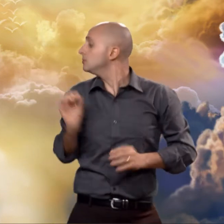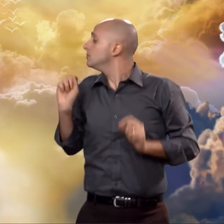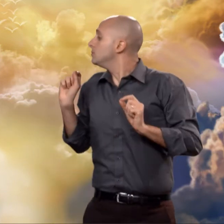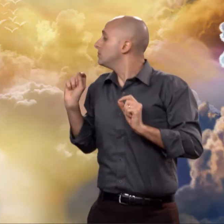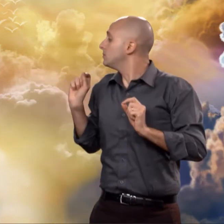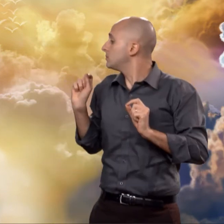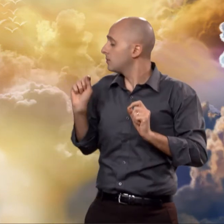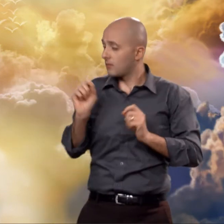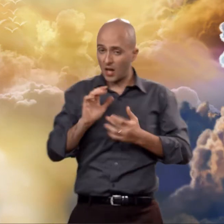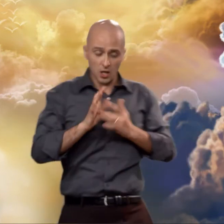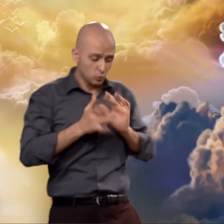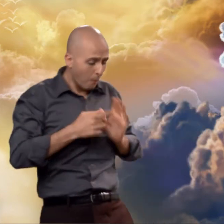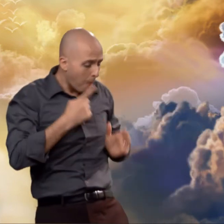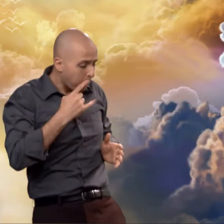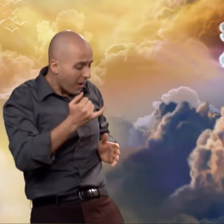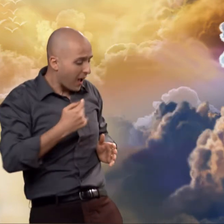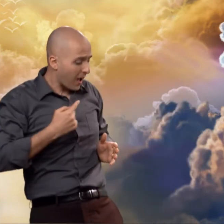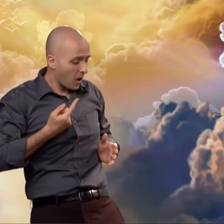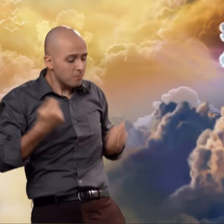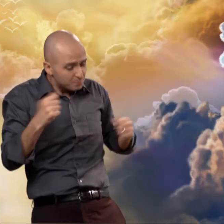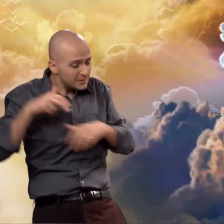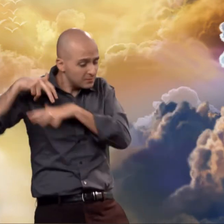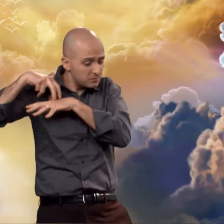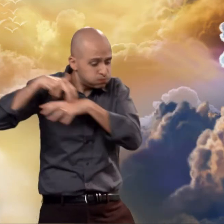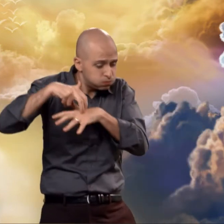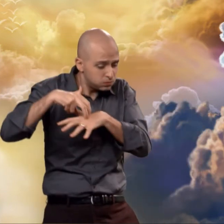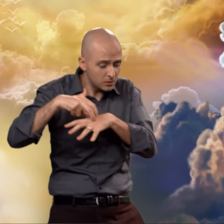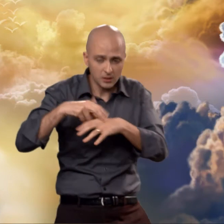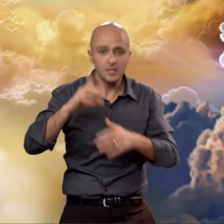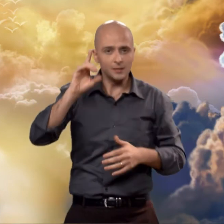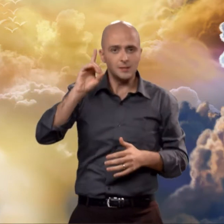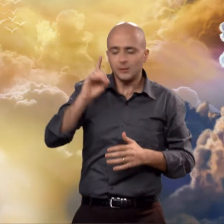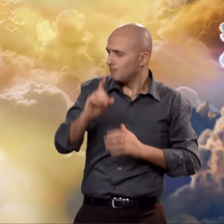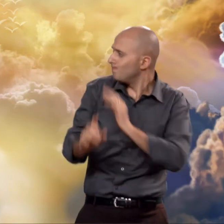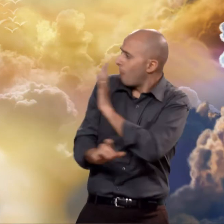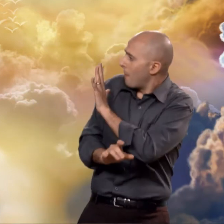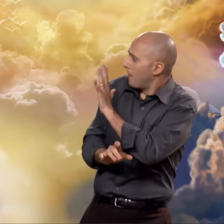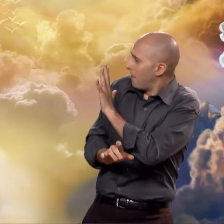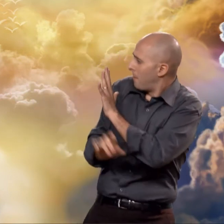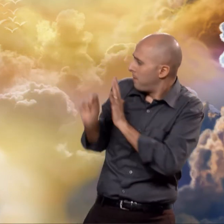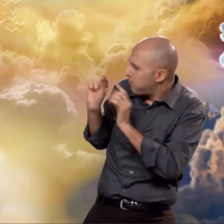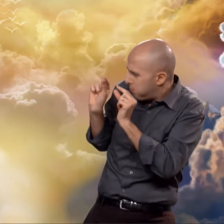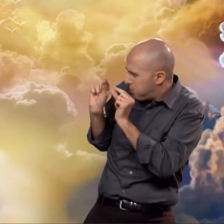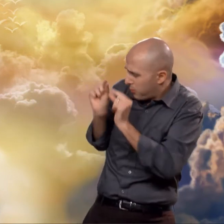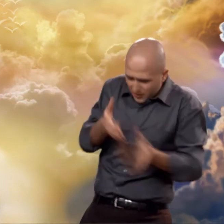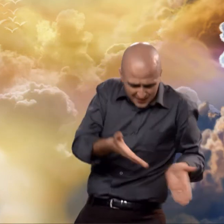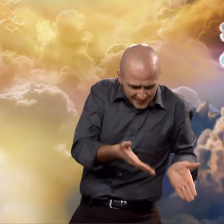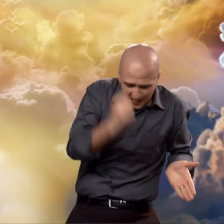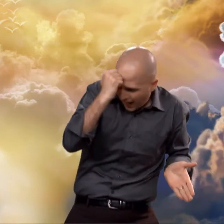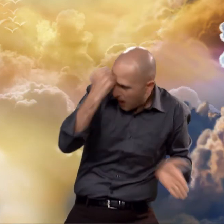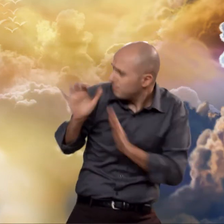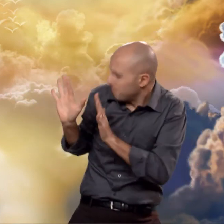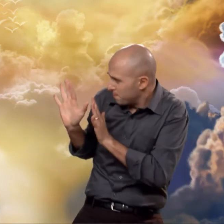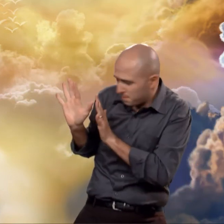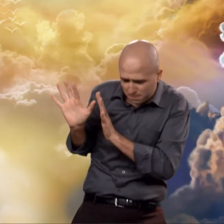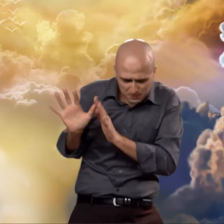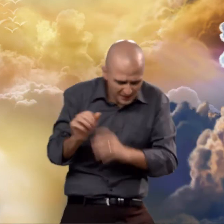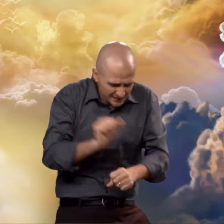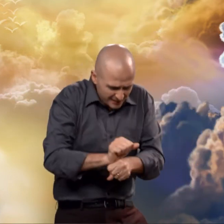Lembram-se também de Moisés, que por amor de Cristo considerou sua desonra uma riqueza maior do que os tesouros do Egito,